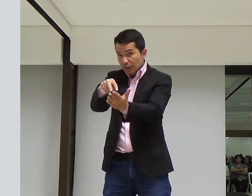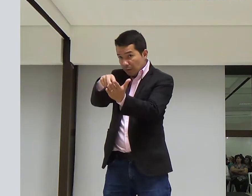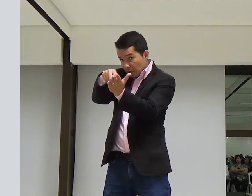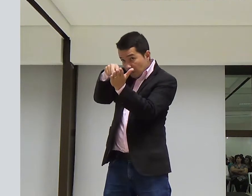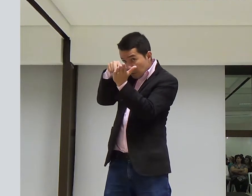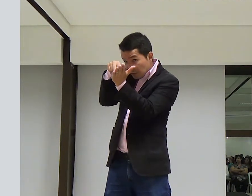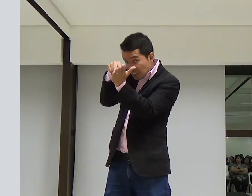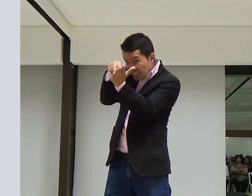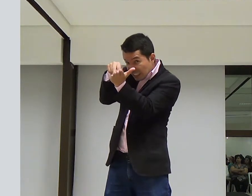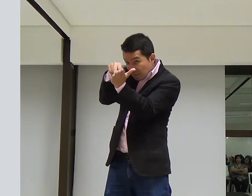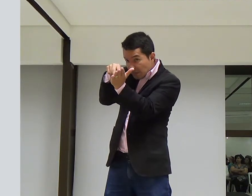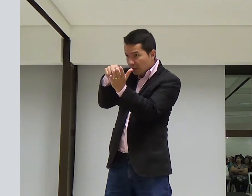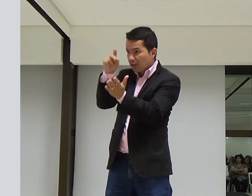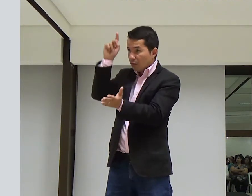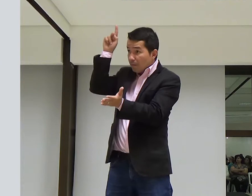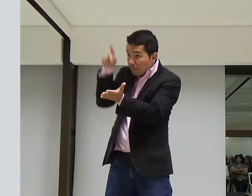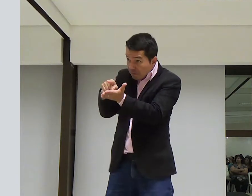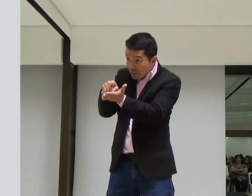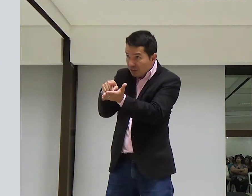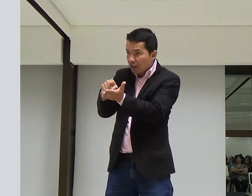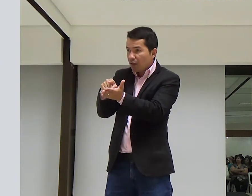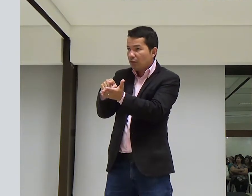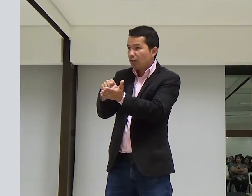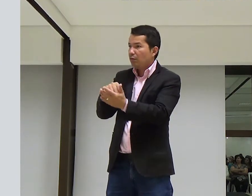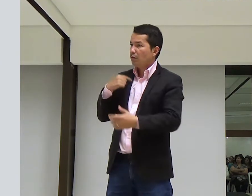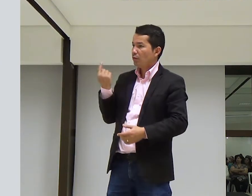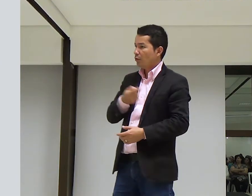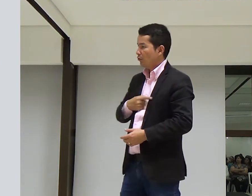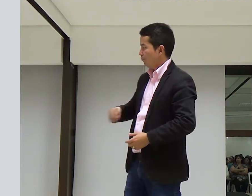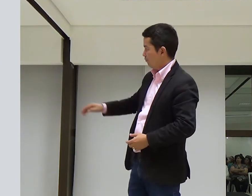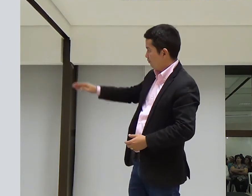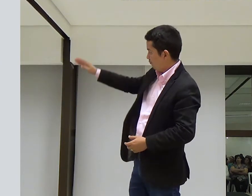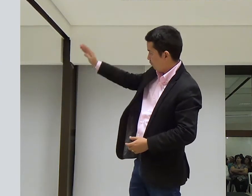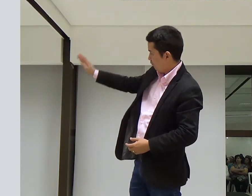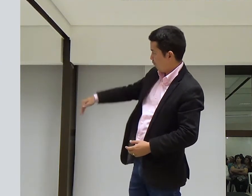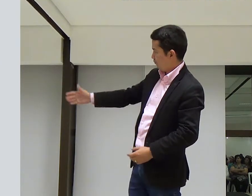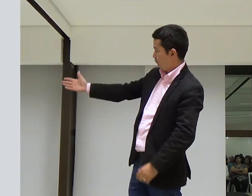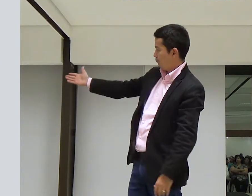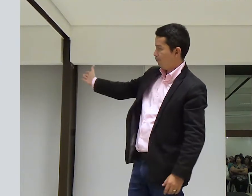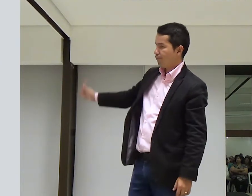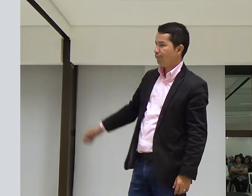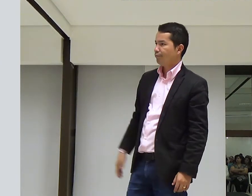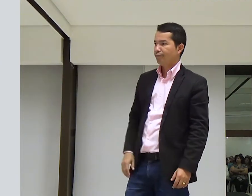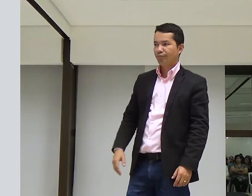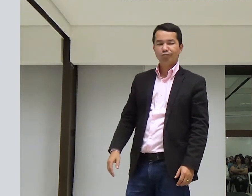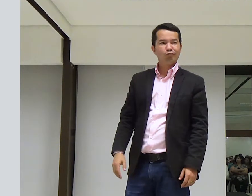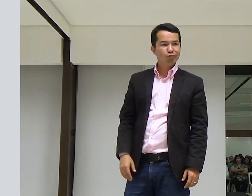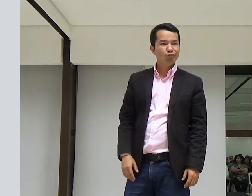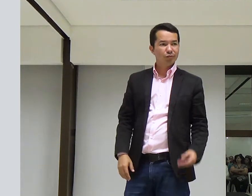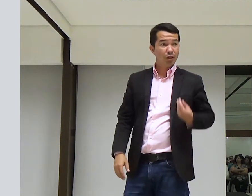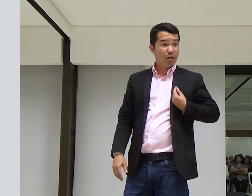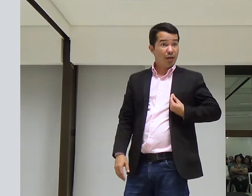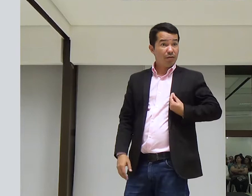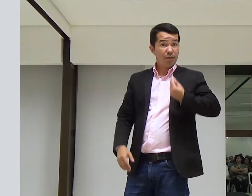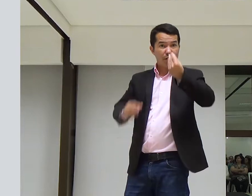Se nós estivermos firmes na rocha, nós teremos todas essas